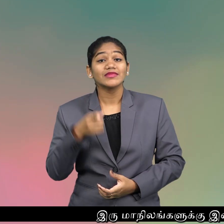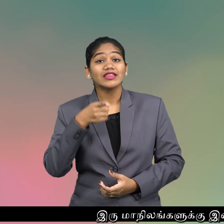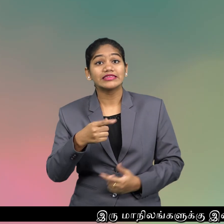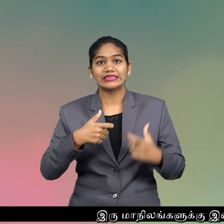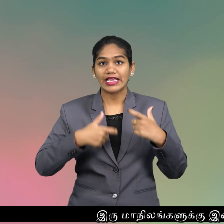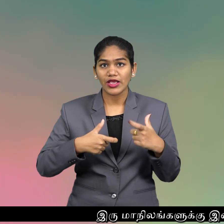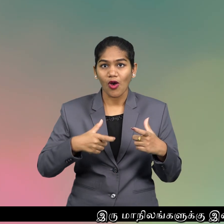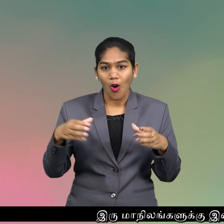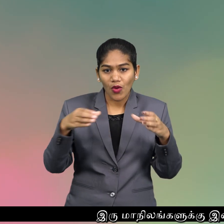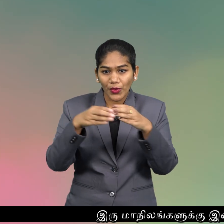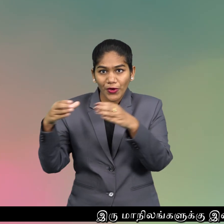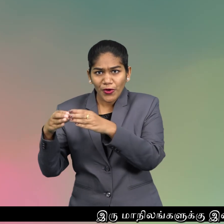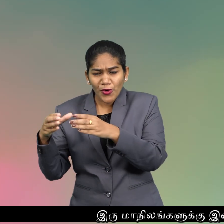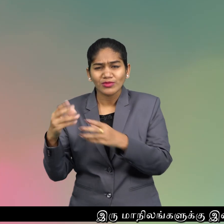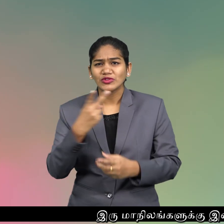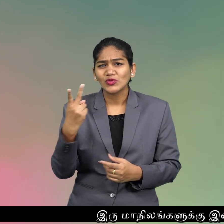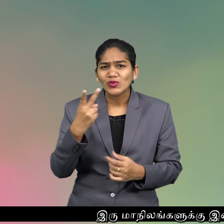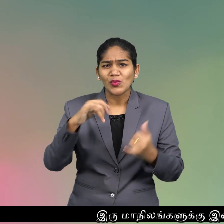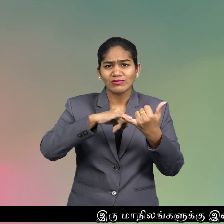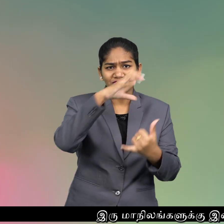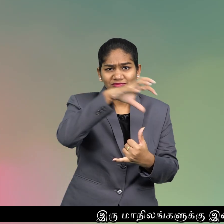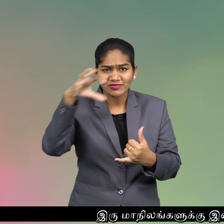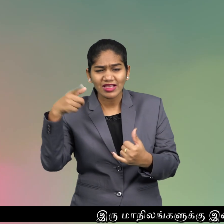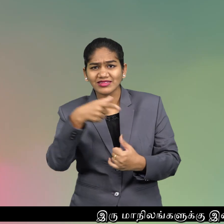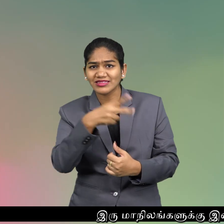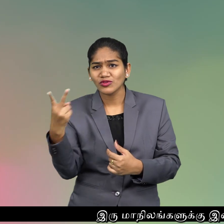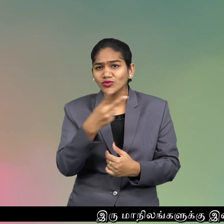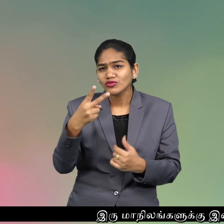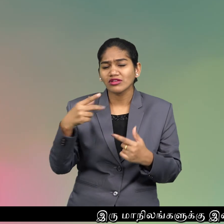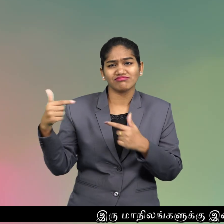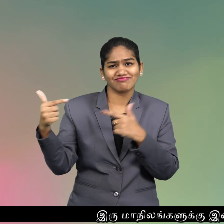இரு மாநிலங்களுக்கு இடையேயான ஆயுதம் மோதல்,